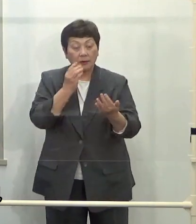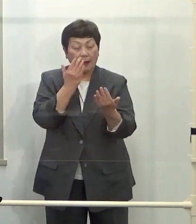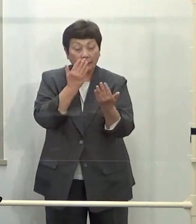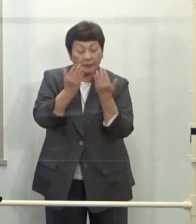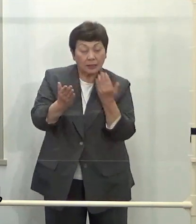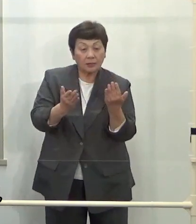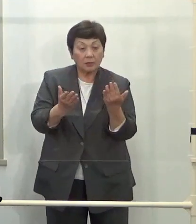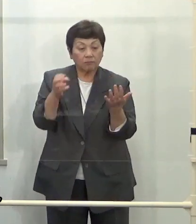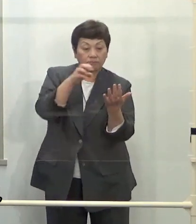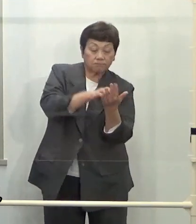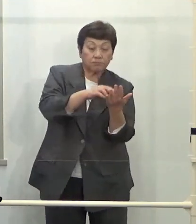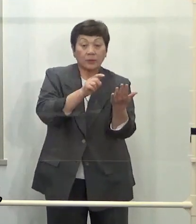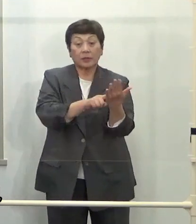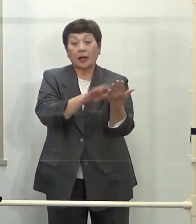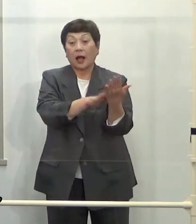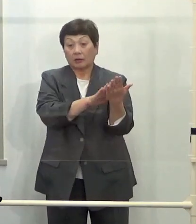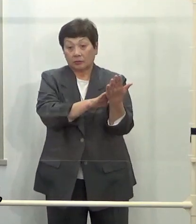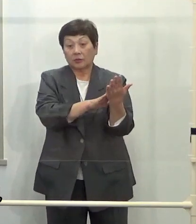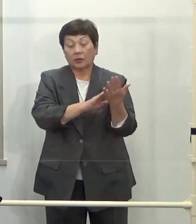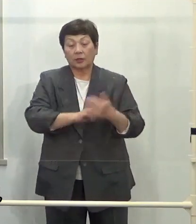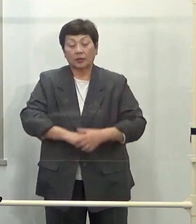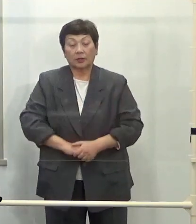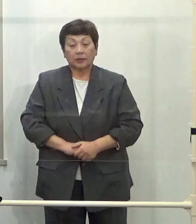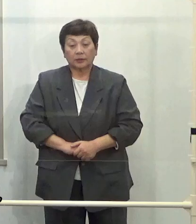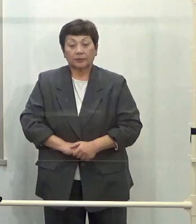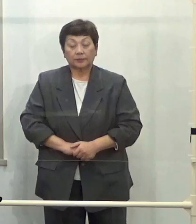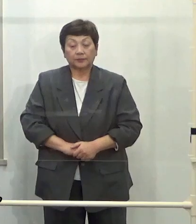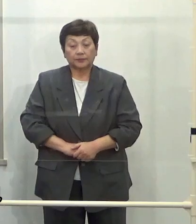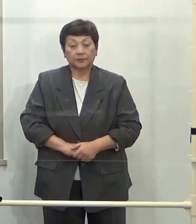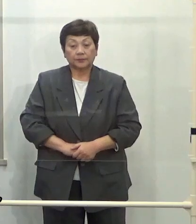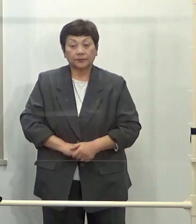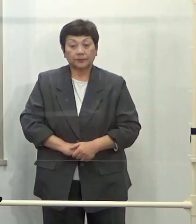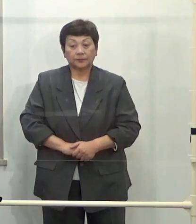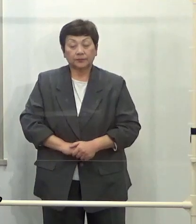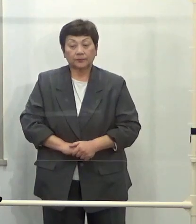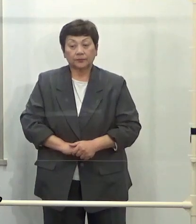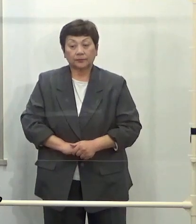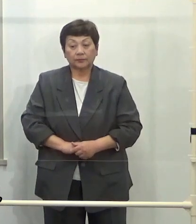ているということを、想起いたします。